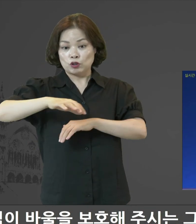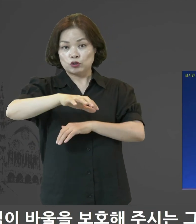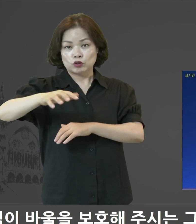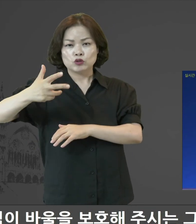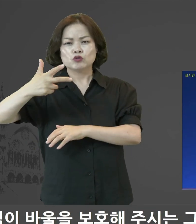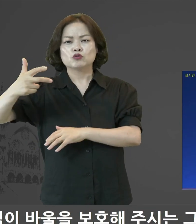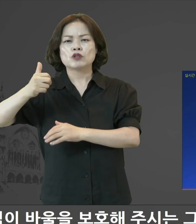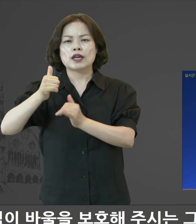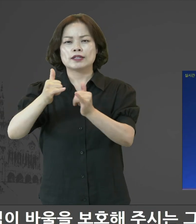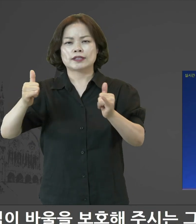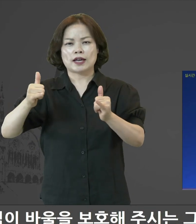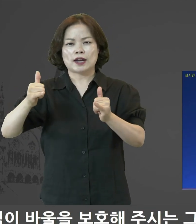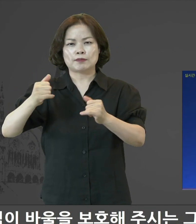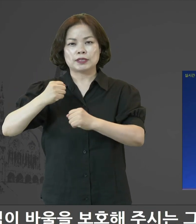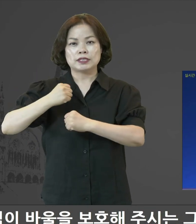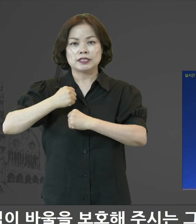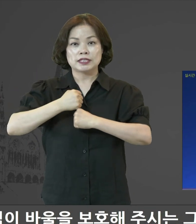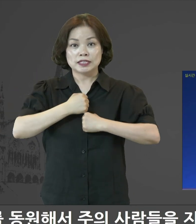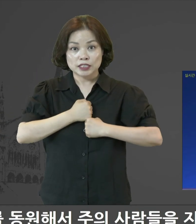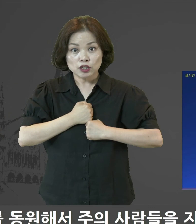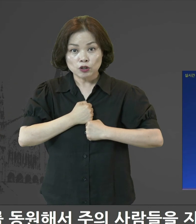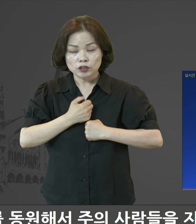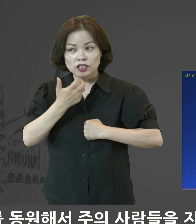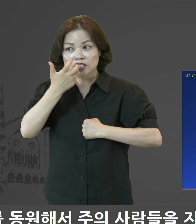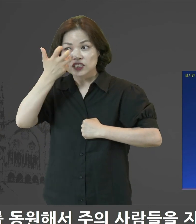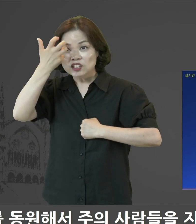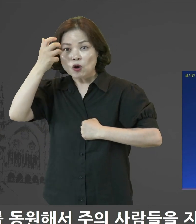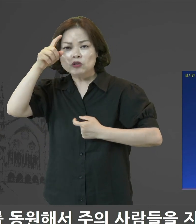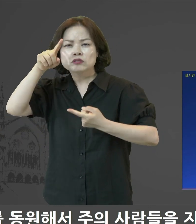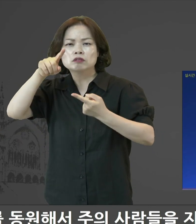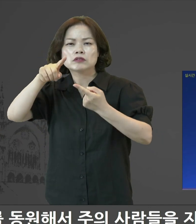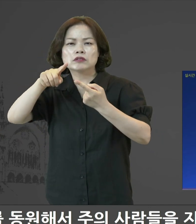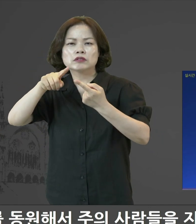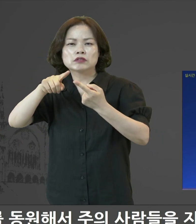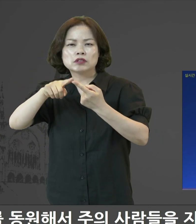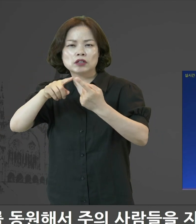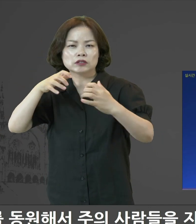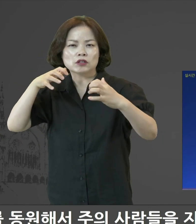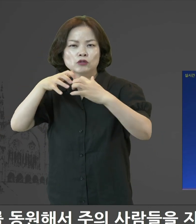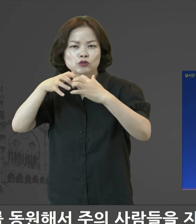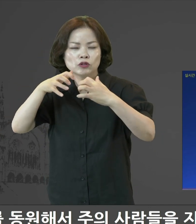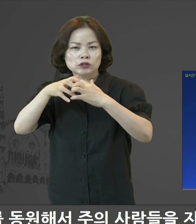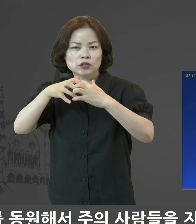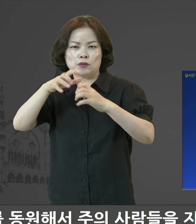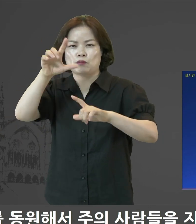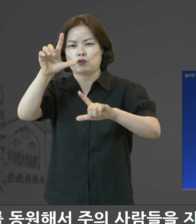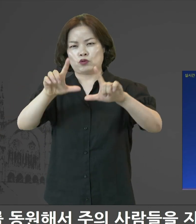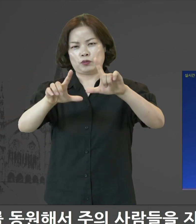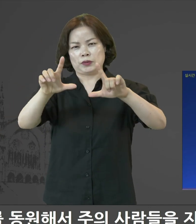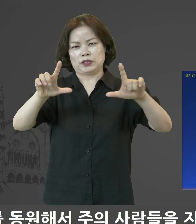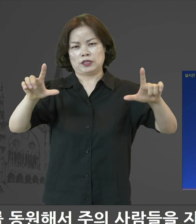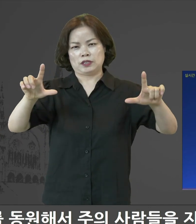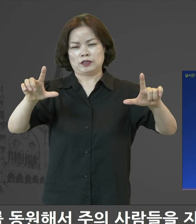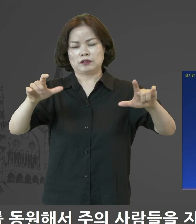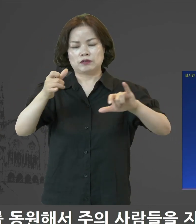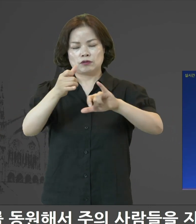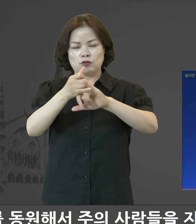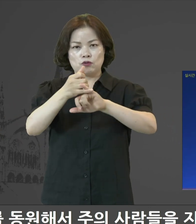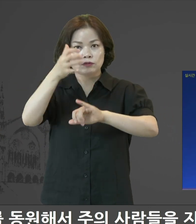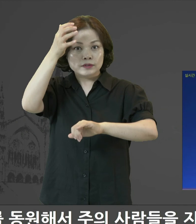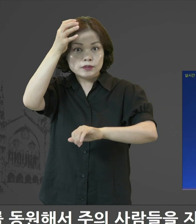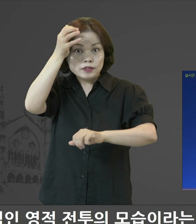사람들을 지키시는 영적 세계에서 일어나는 실제적인 영적 전투의 모습이라는 사실을